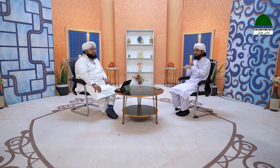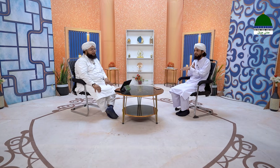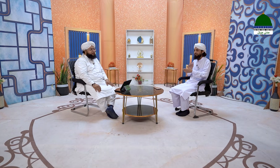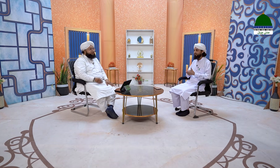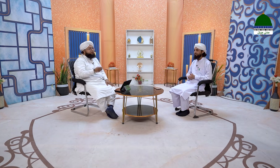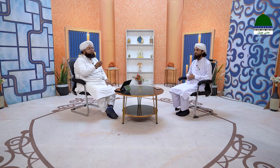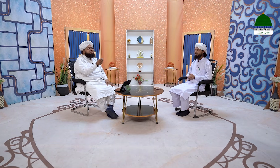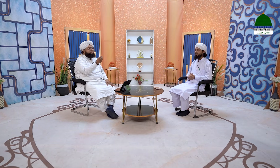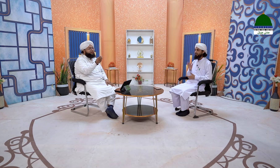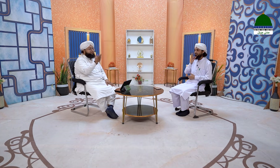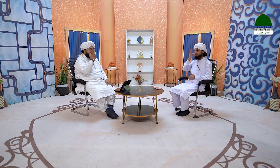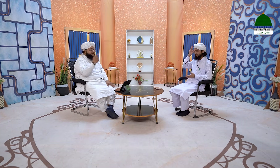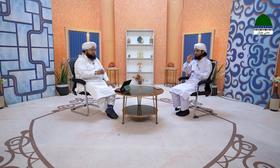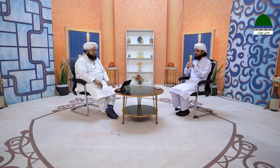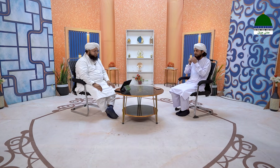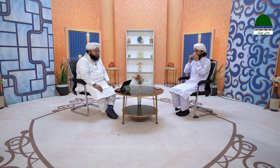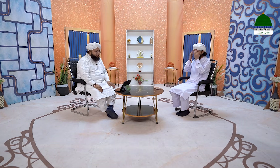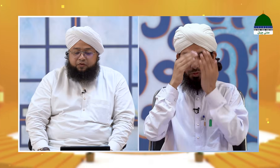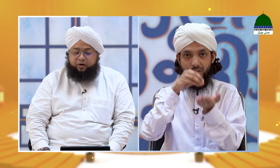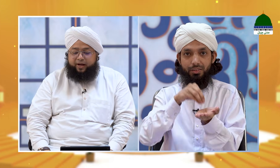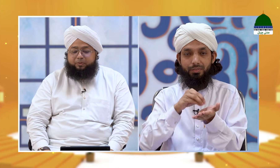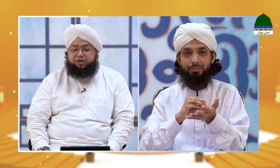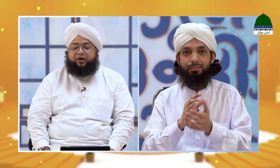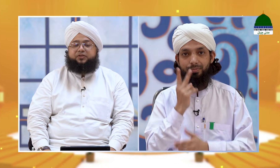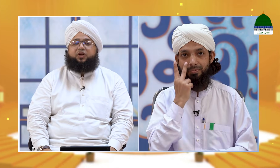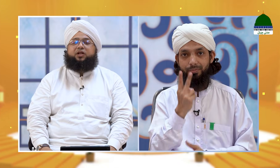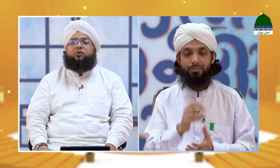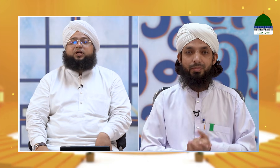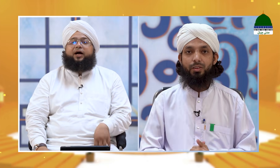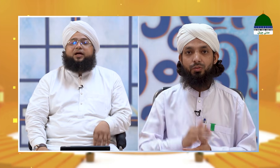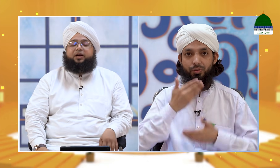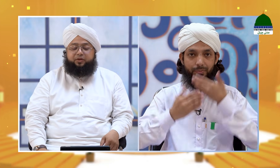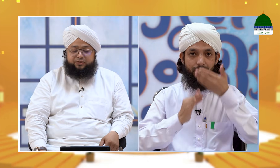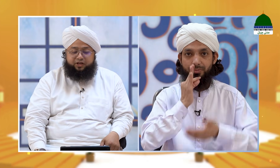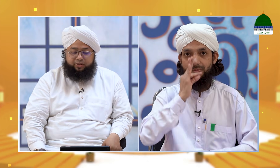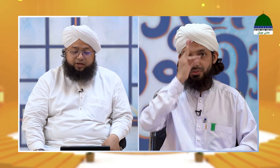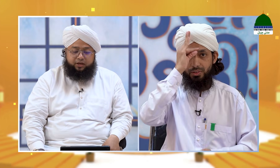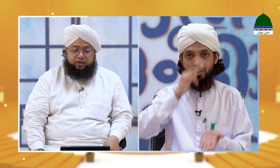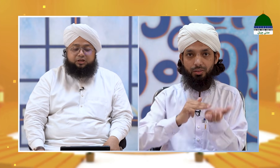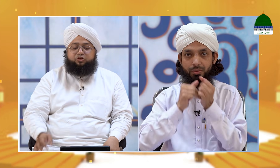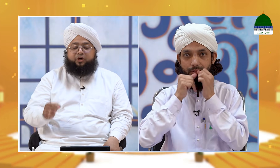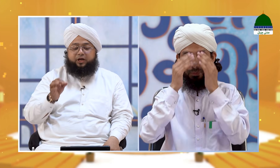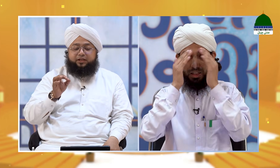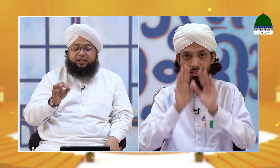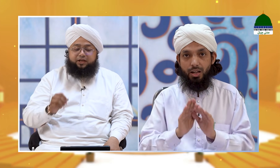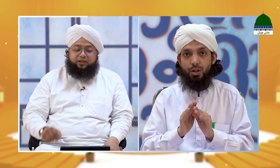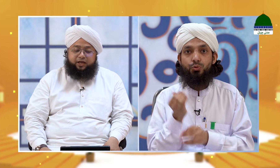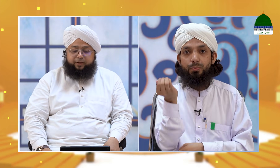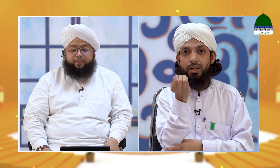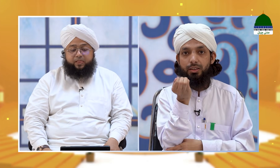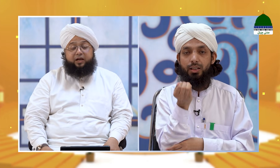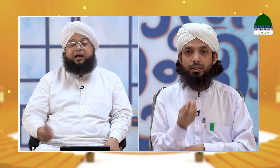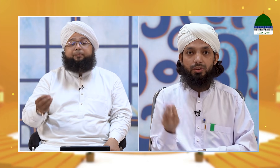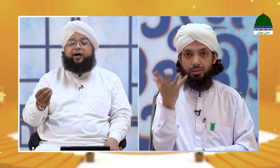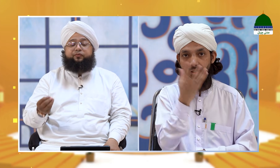ہم بڑھتے ہیں درود پاک کی فضیلت کی طرف۔ فرمان مصطفیٰ صلی اللہ تعالی علیہ وسلم ہے، جب جمعرات کا دن آتا